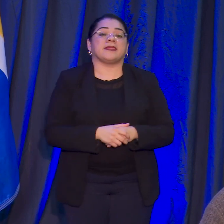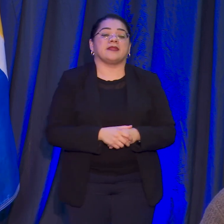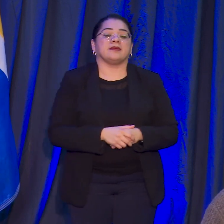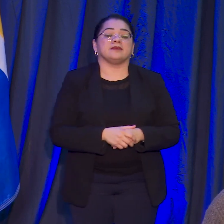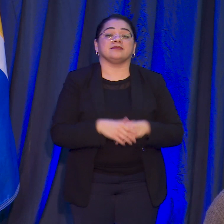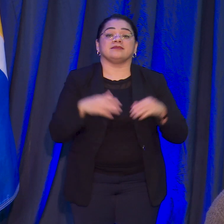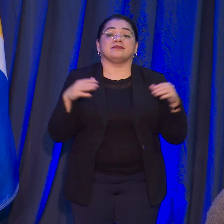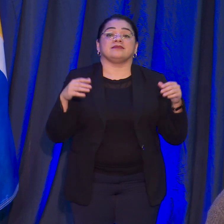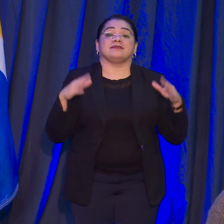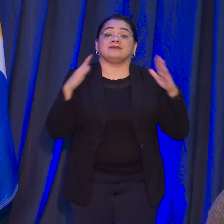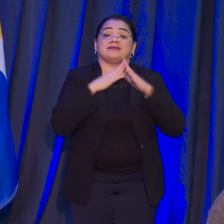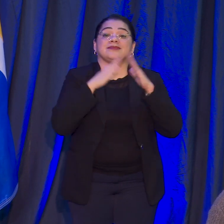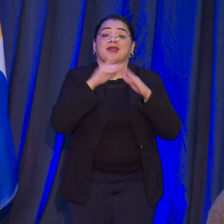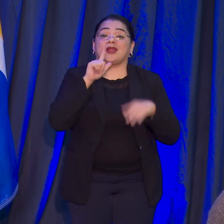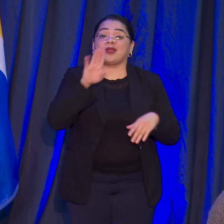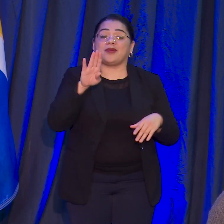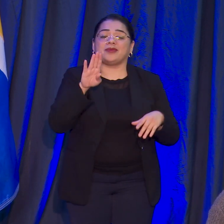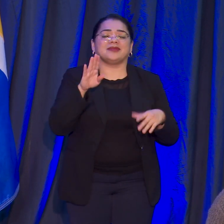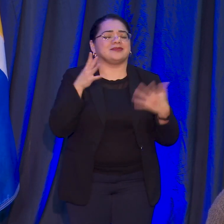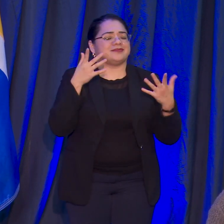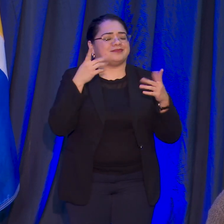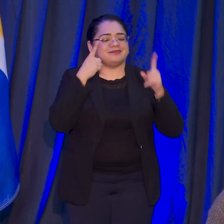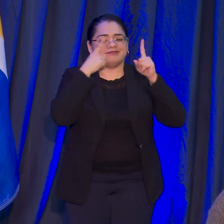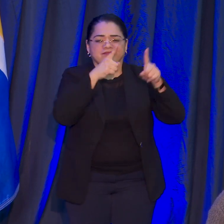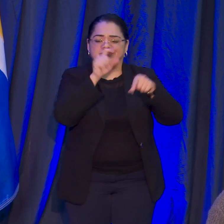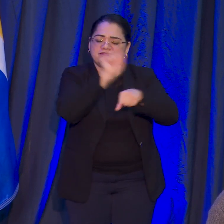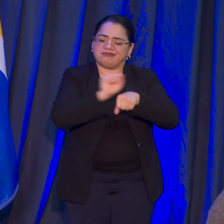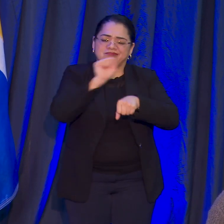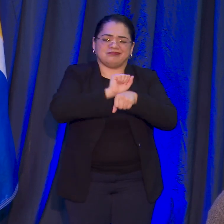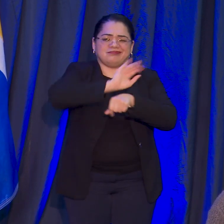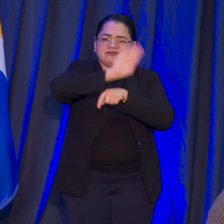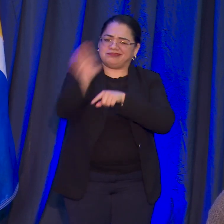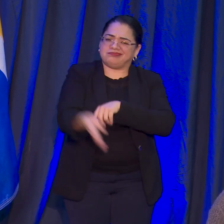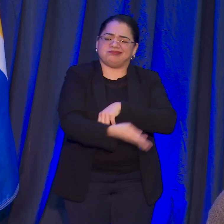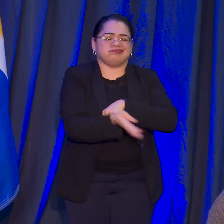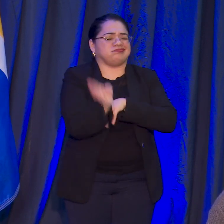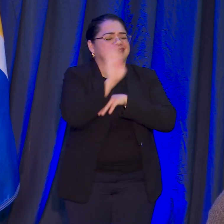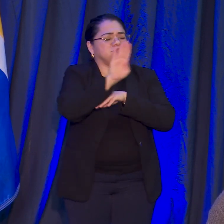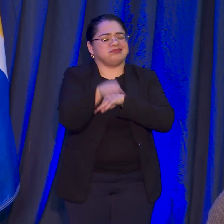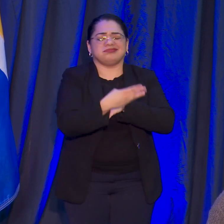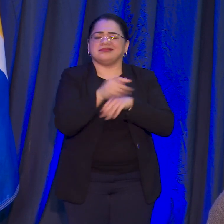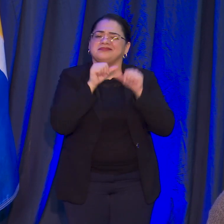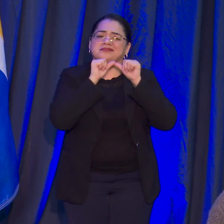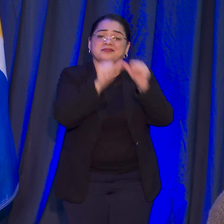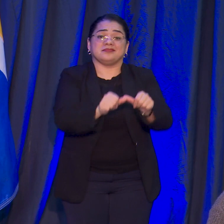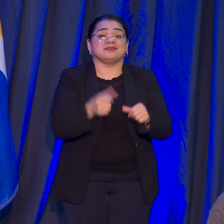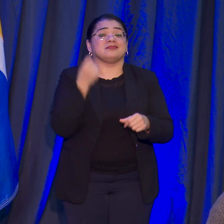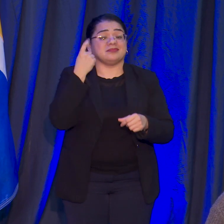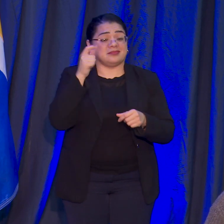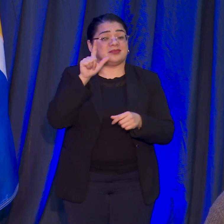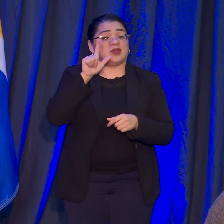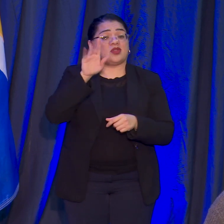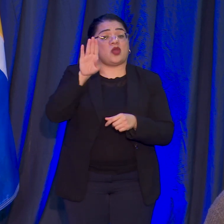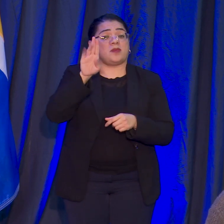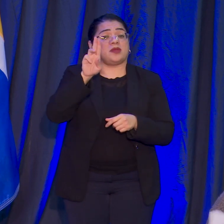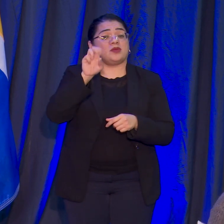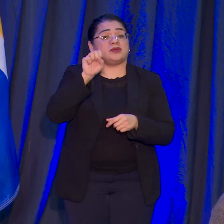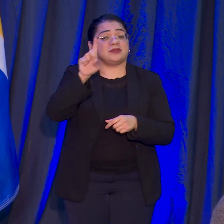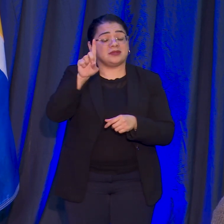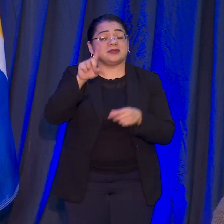La ciudad de Long Beach sigue trabajando fuertemente, trabajando con el distrito escolar de Long Beach, la universidad y el